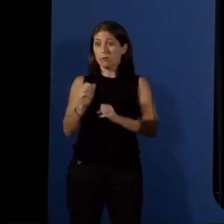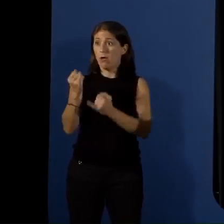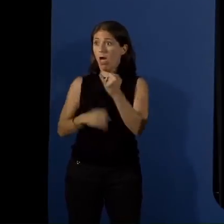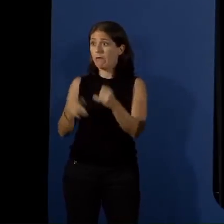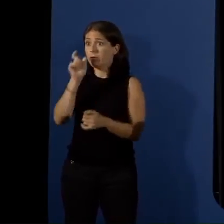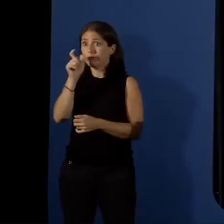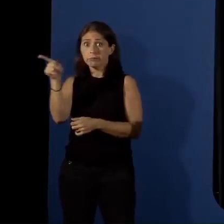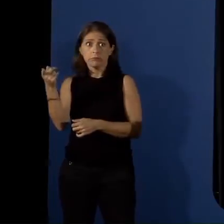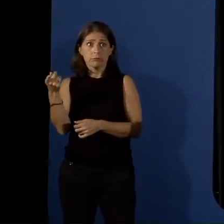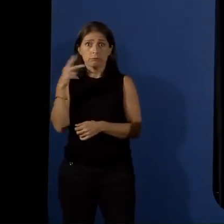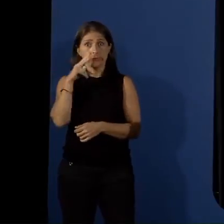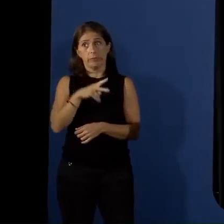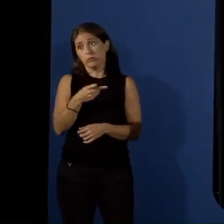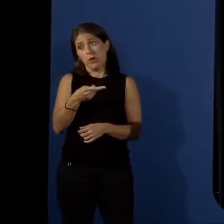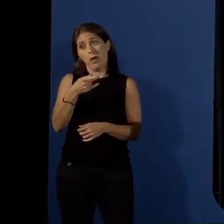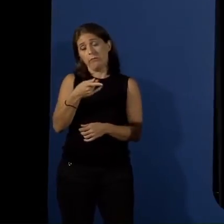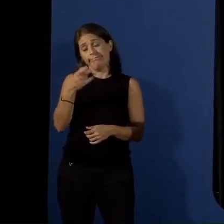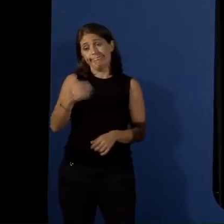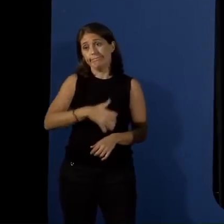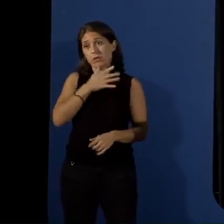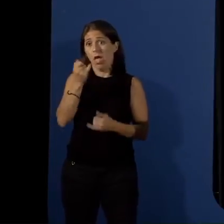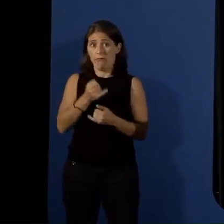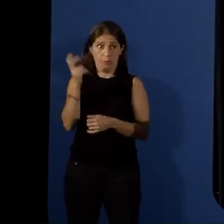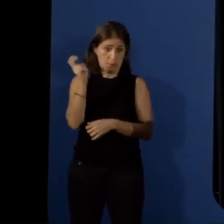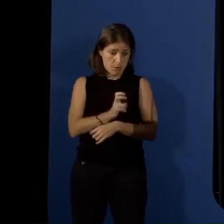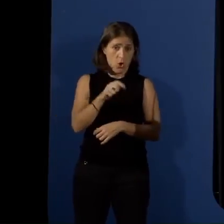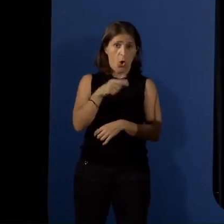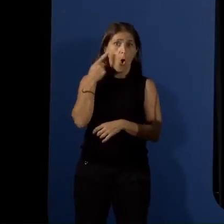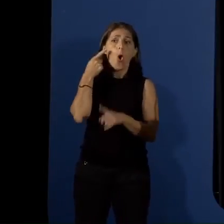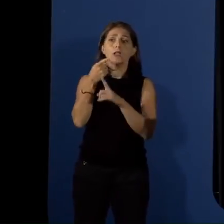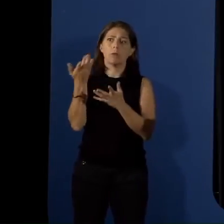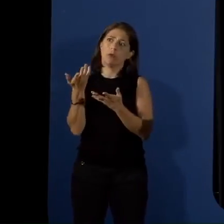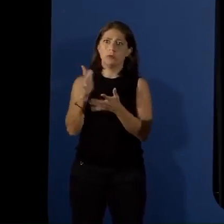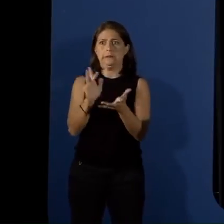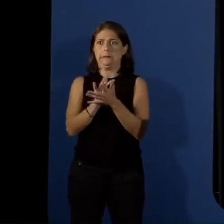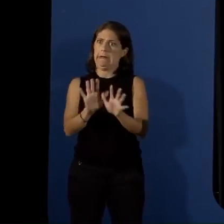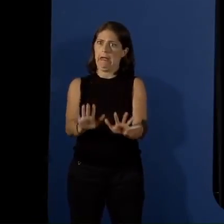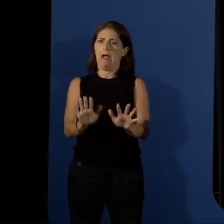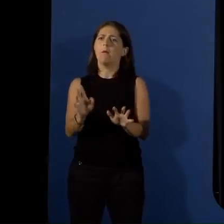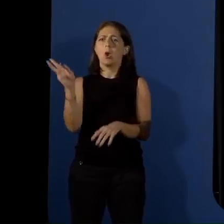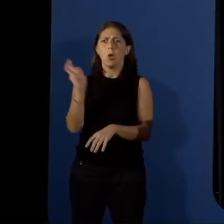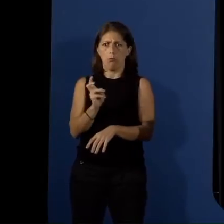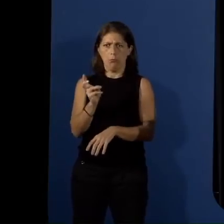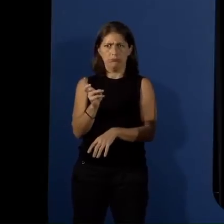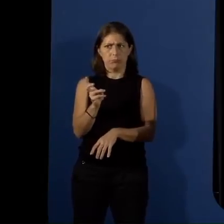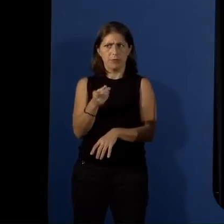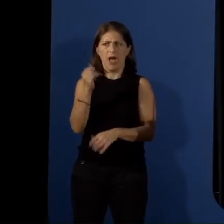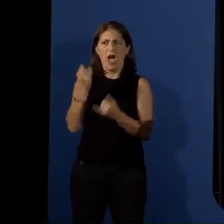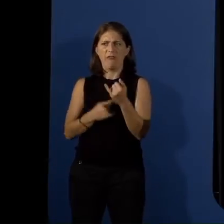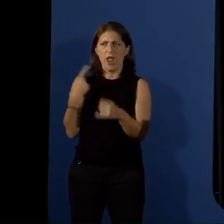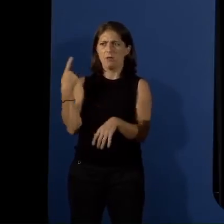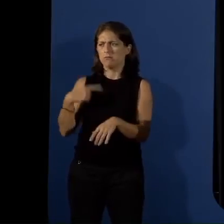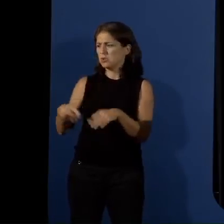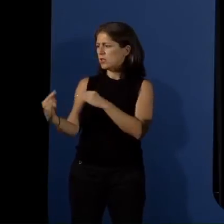máis remedio que vir a Monforte a apagar aquel lume. Pero veu algo máis a Monforte, veu a contarnos unha gran